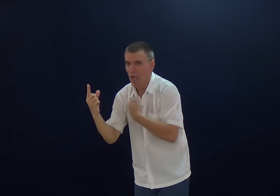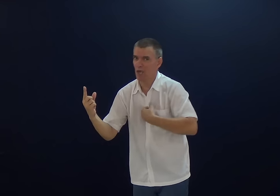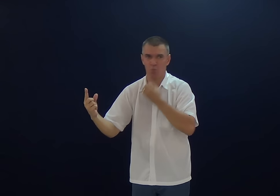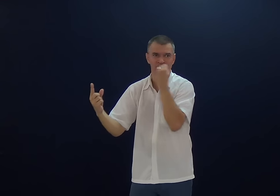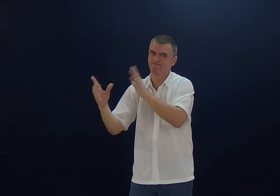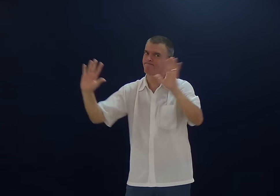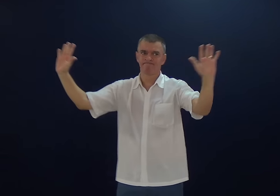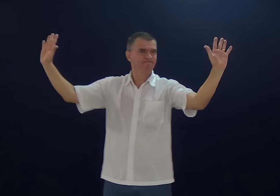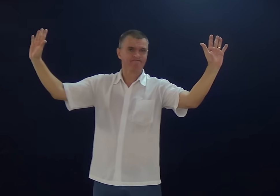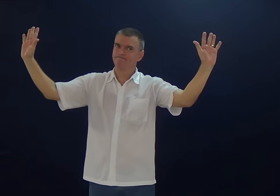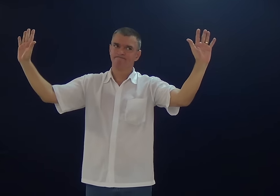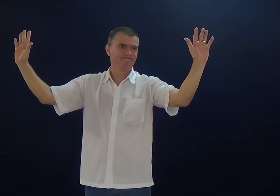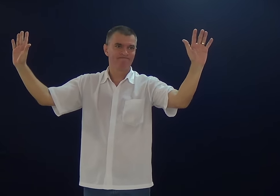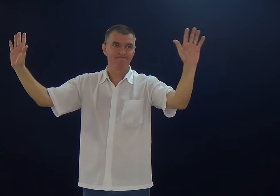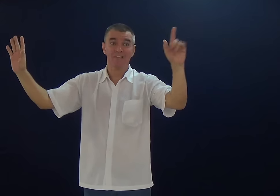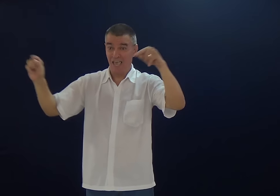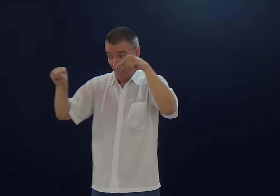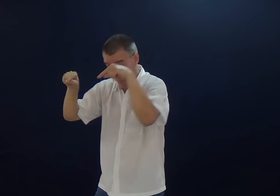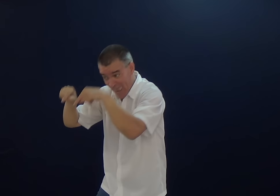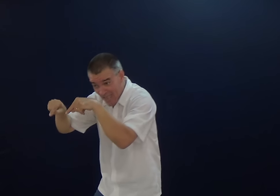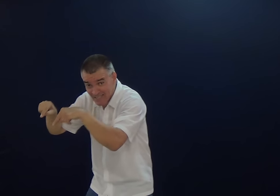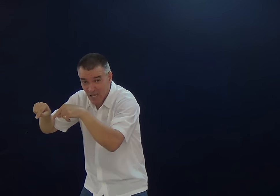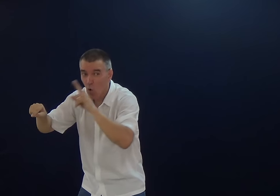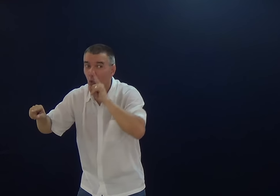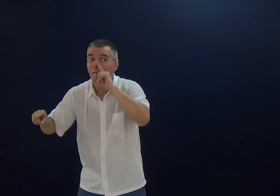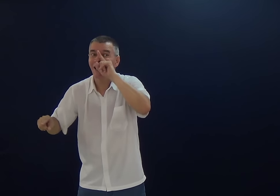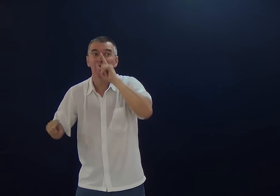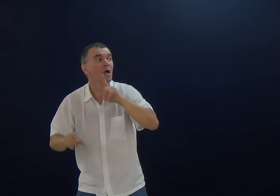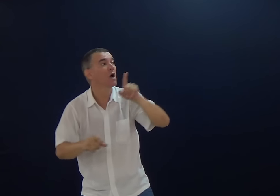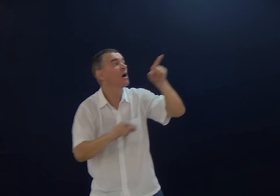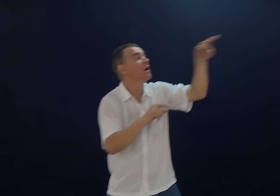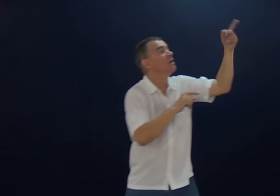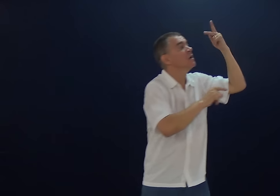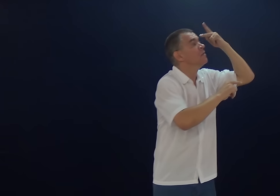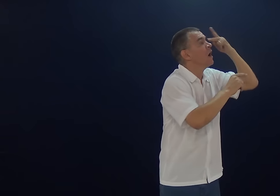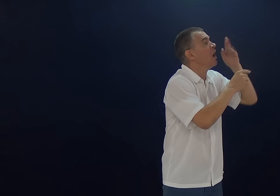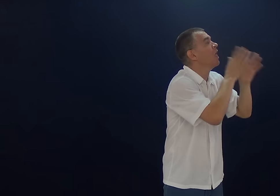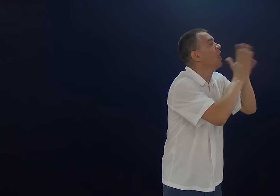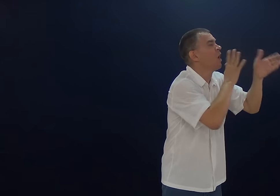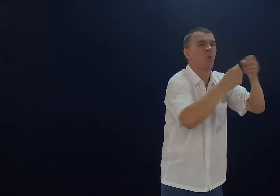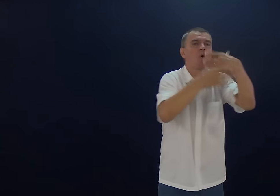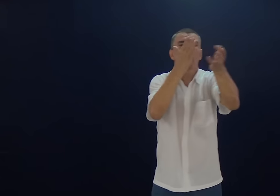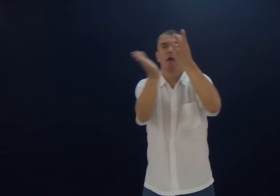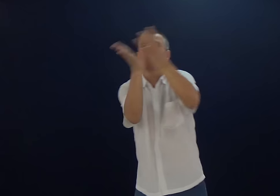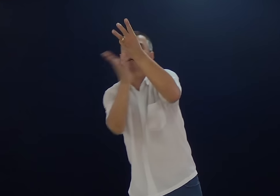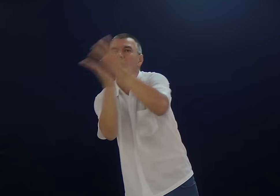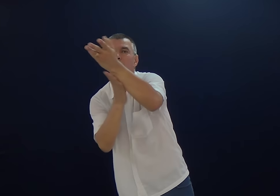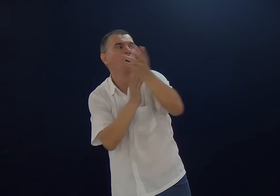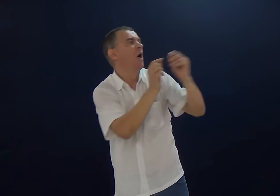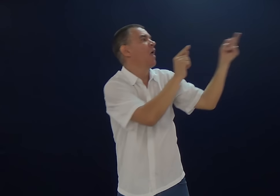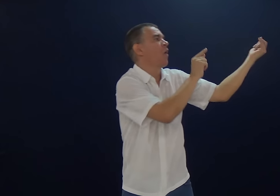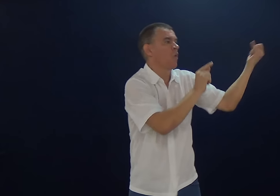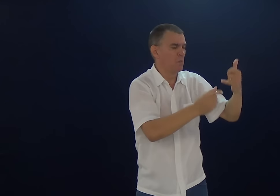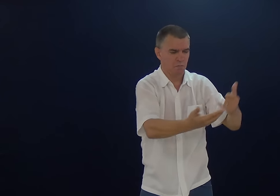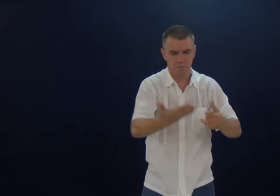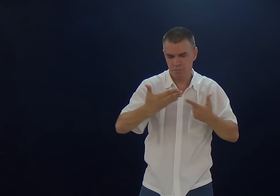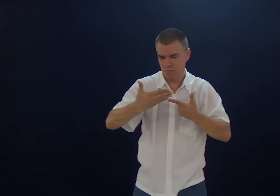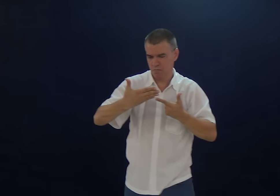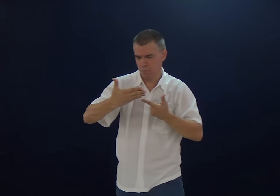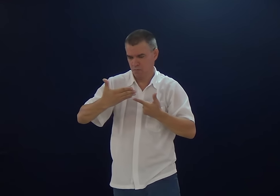falou que me falou um assunto que era uma fofoca e é lá em São Paulo já passou uma coisa